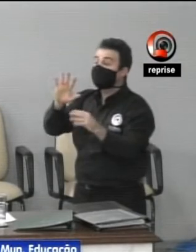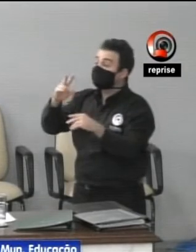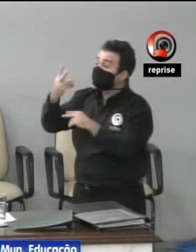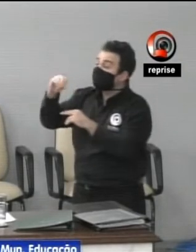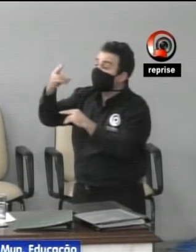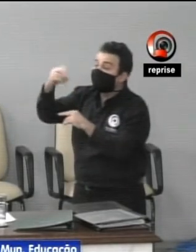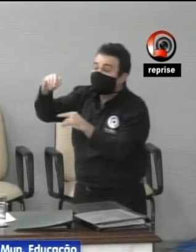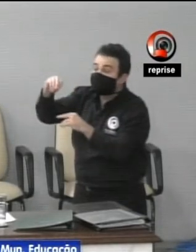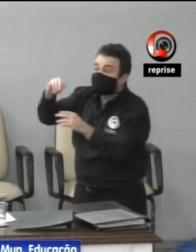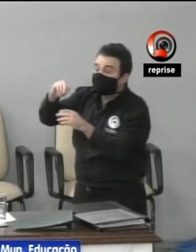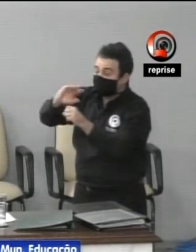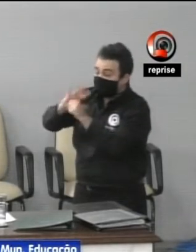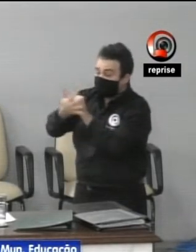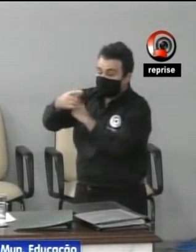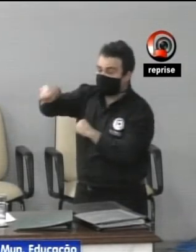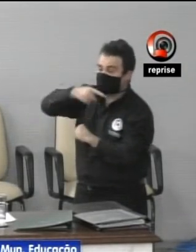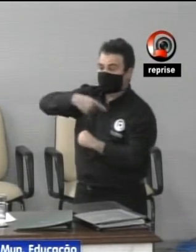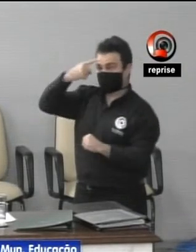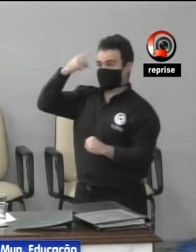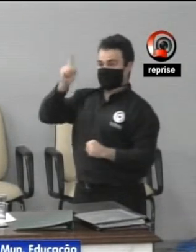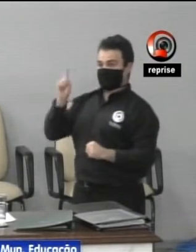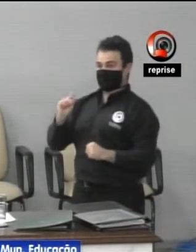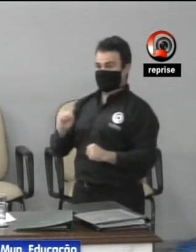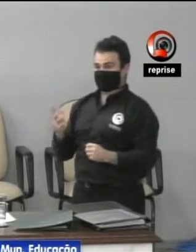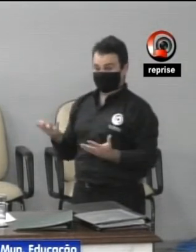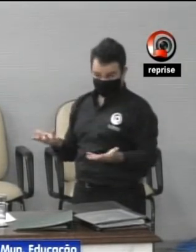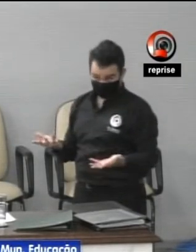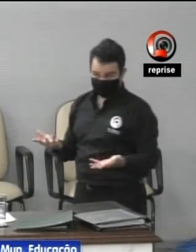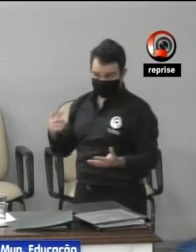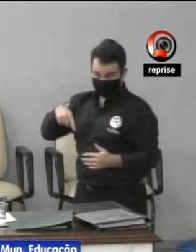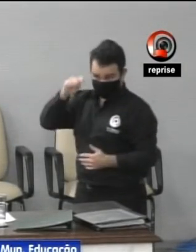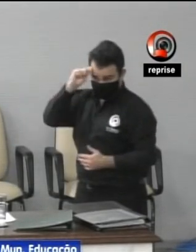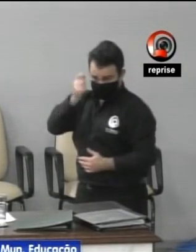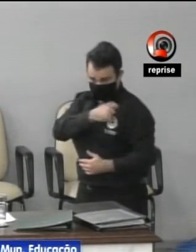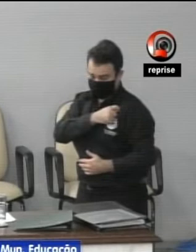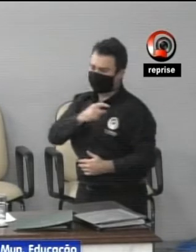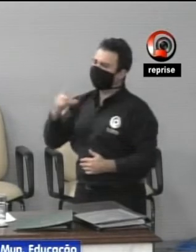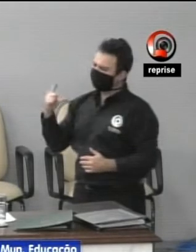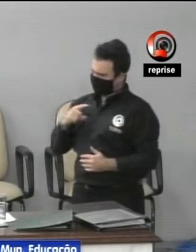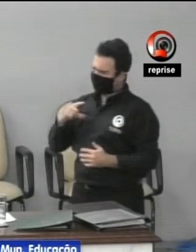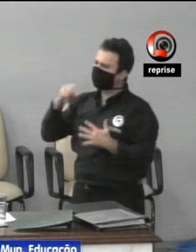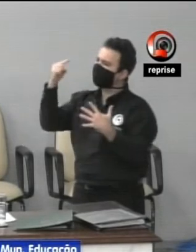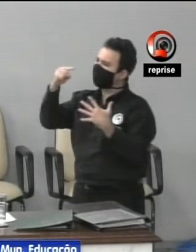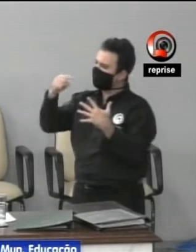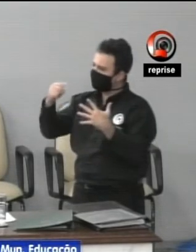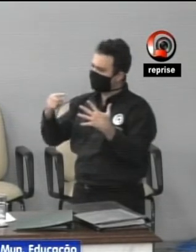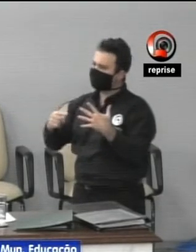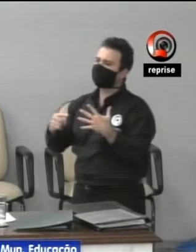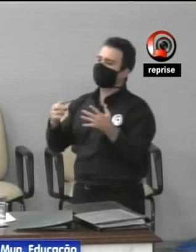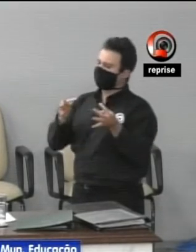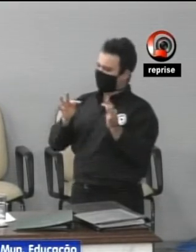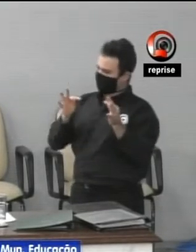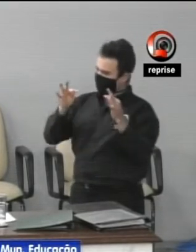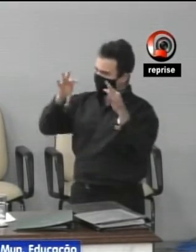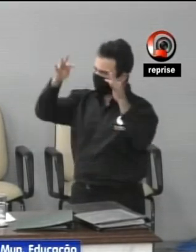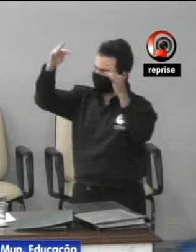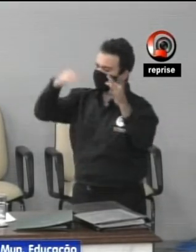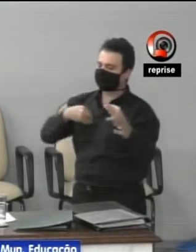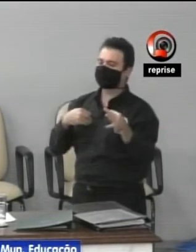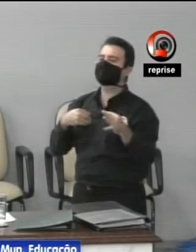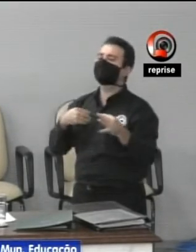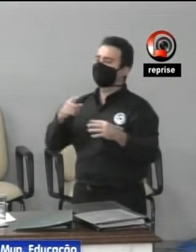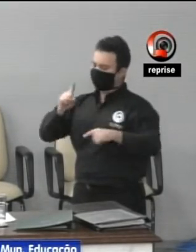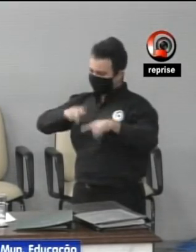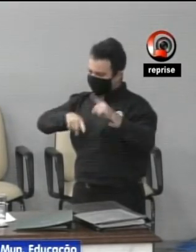sentido, o município de Rio Preto estava muito bem preparado para algumas ferramentas tecnológicas, porque ele não precisou assinar o termo e